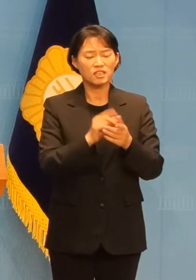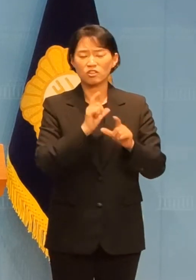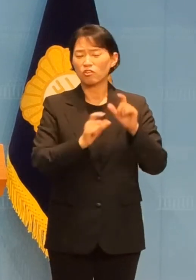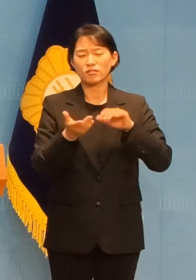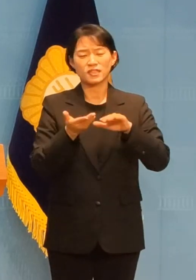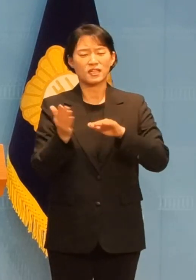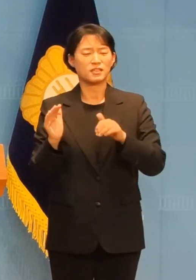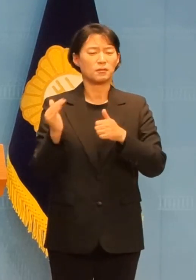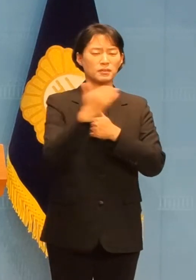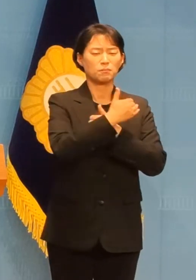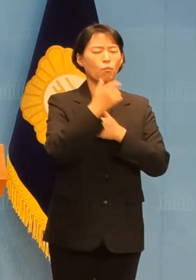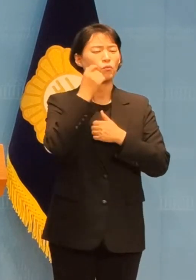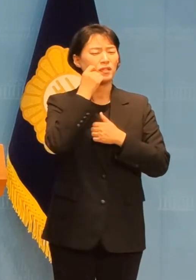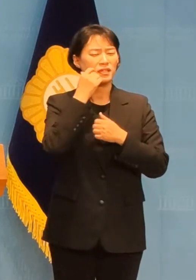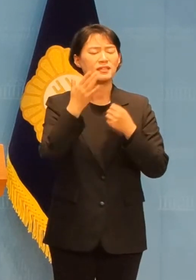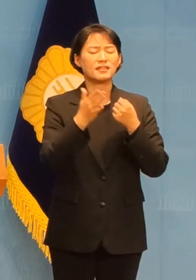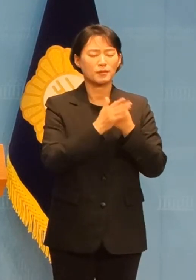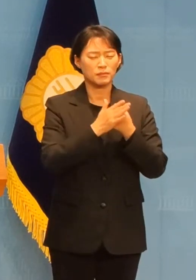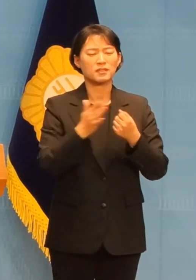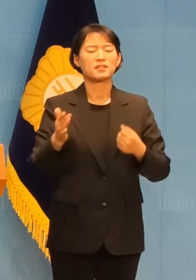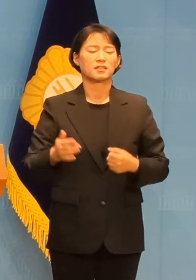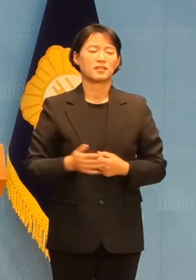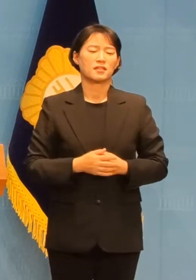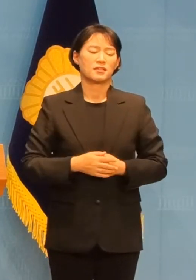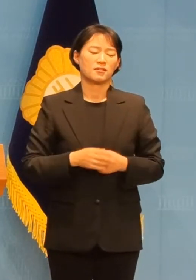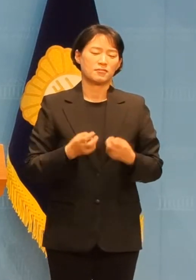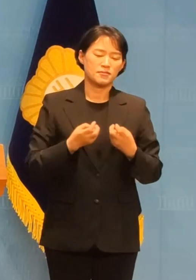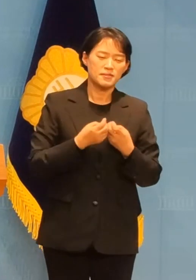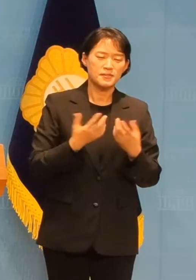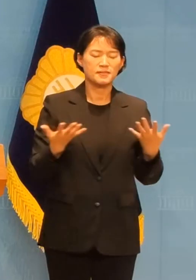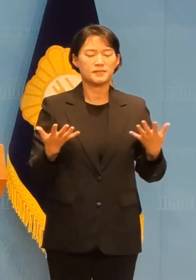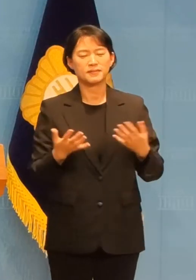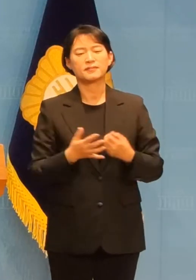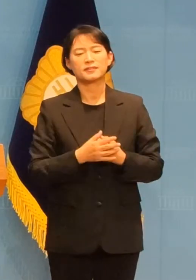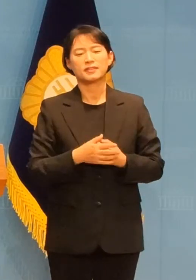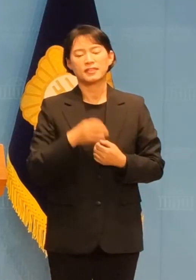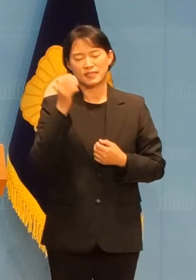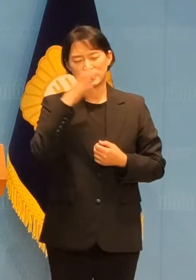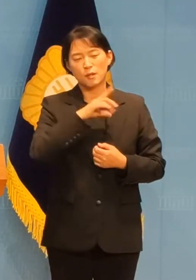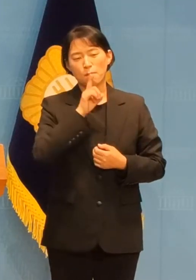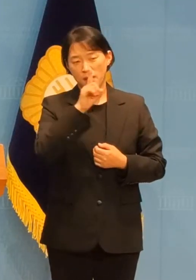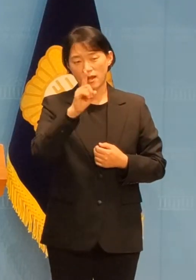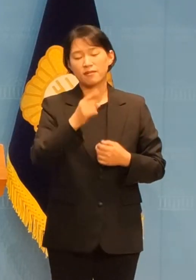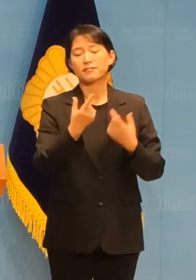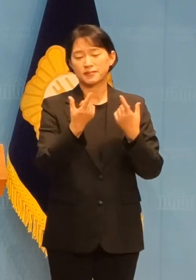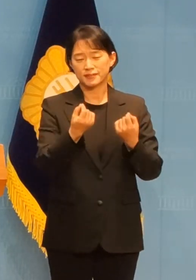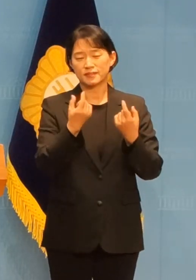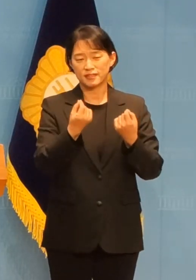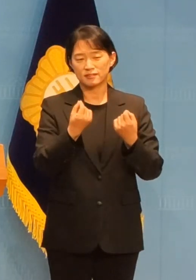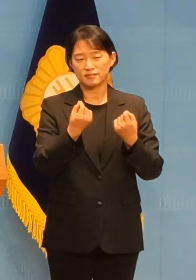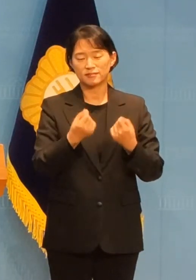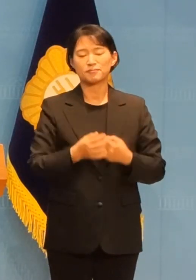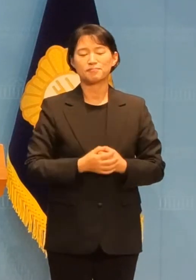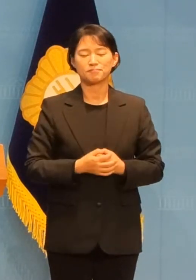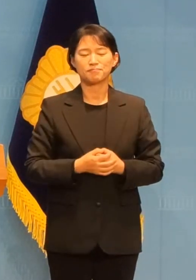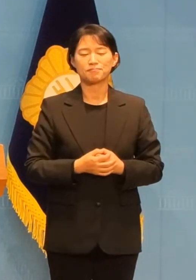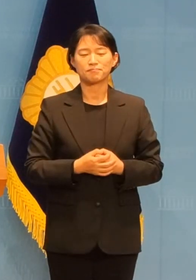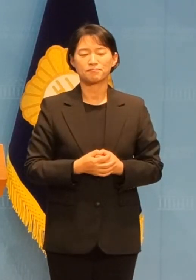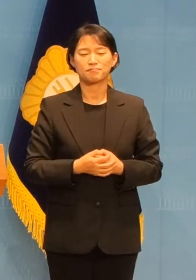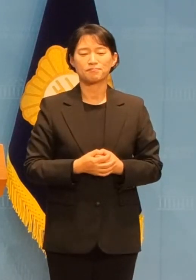없는 지경에 이르렀기 때문에 울며 겨자 먹기 식으로 내놓은 처방이라는 걸 모르는 국민은